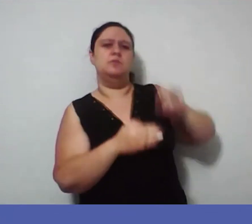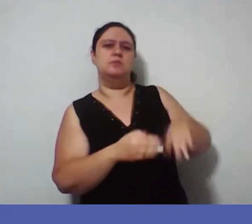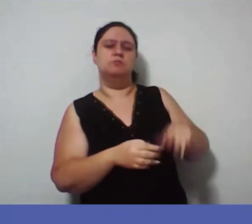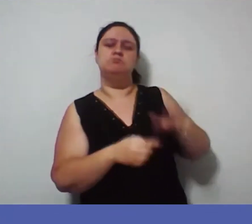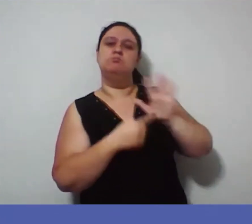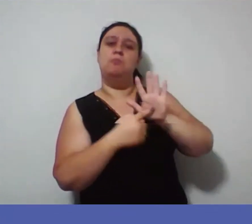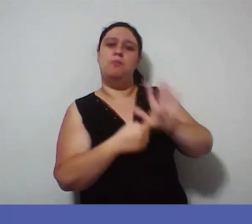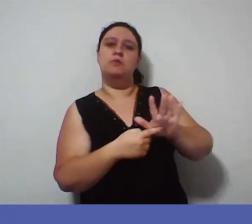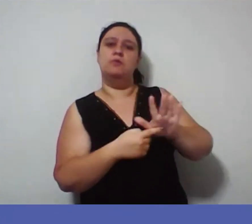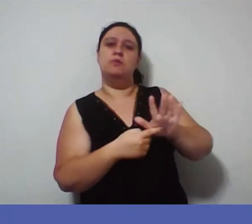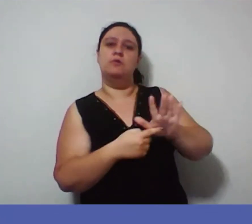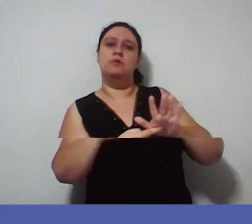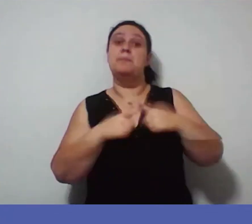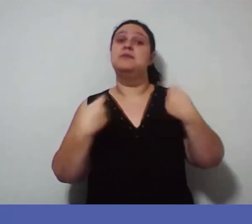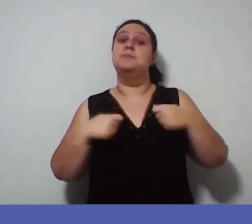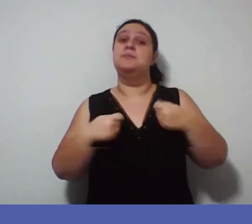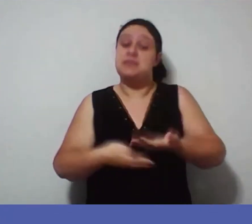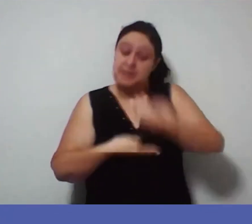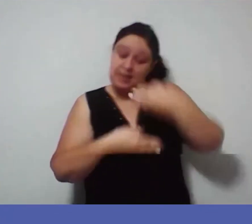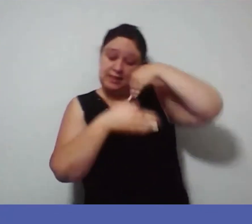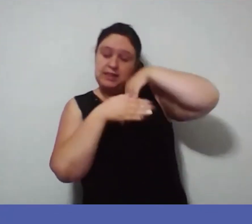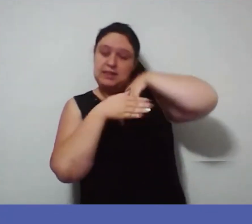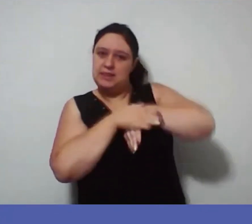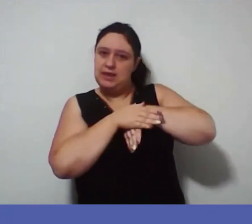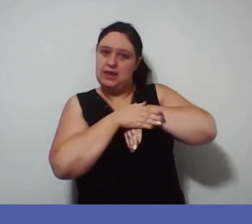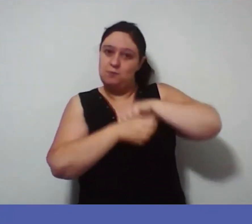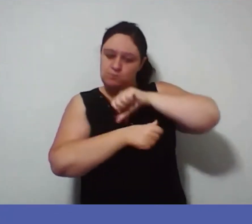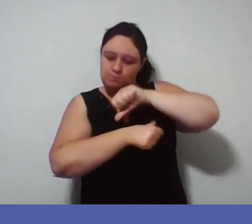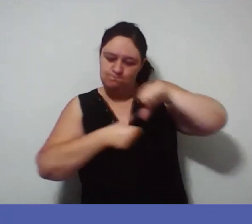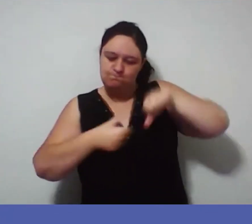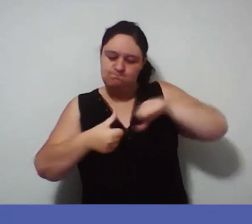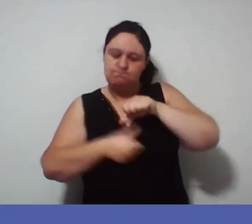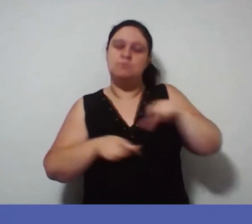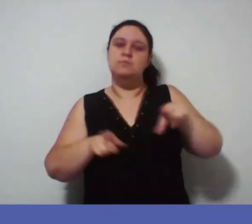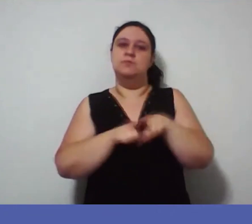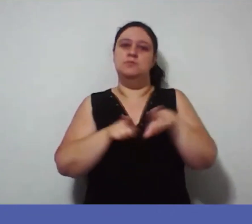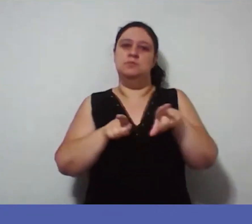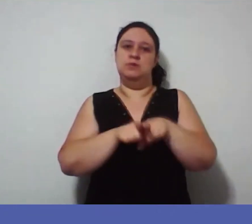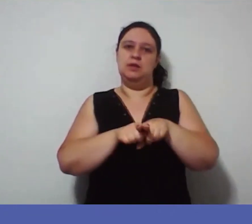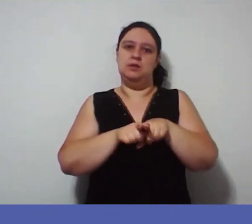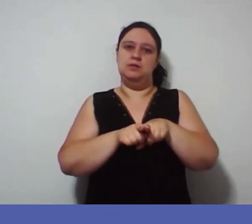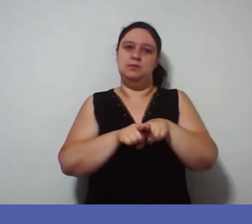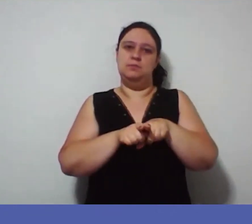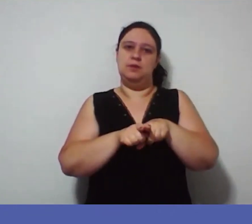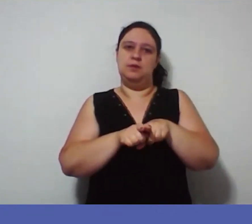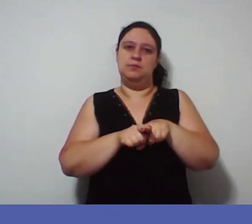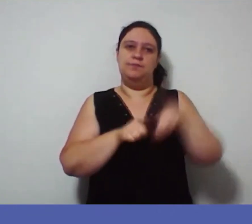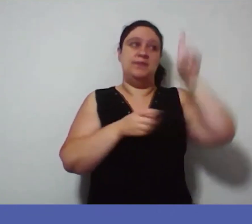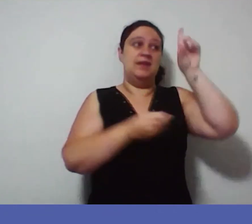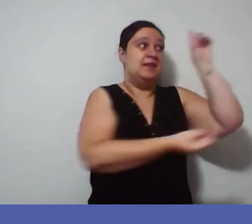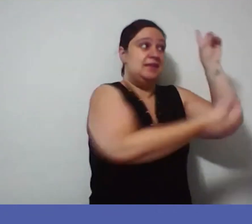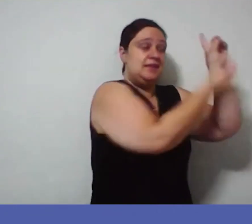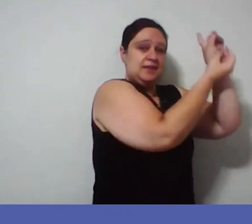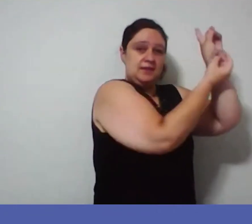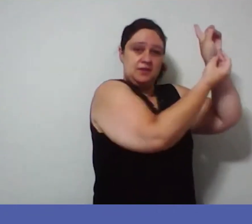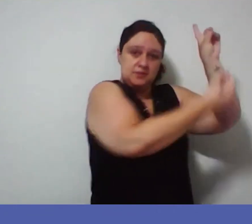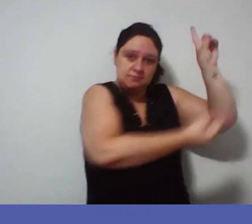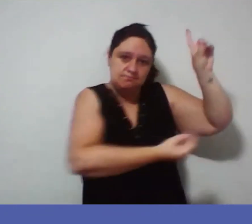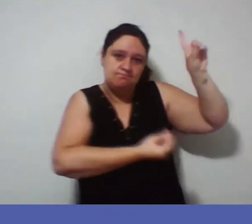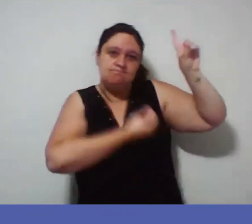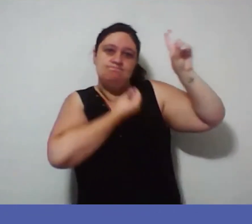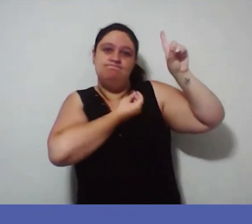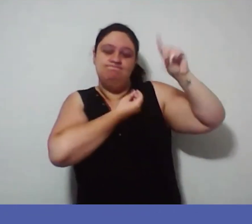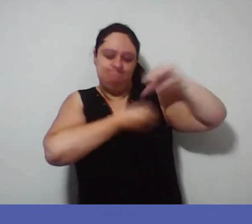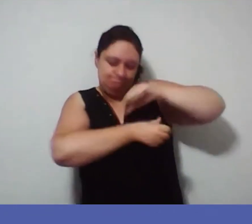Nós precisamos, no reino dos céus, permitir que essa nova vida nos leve a viver uma vida em outro